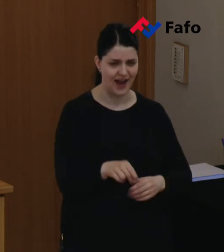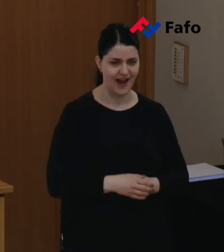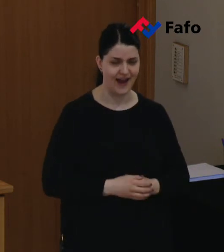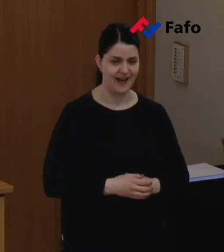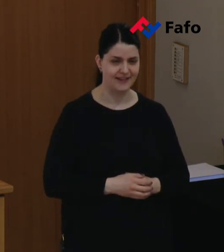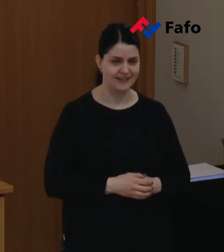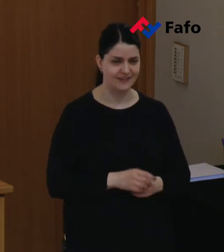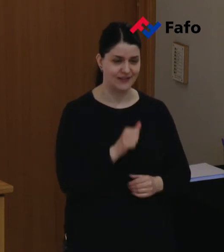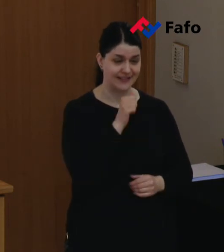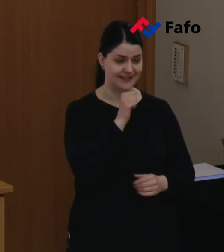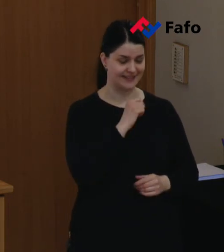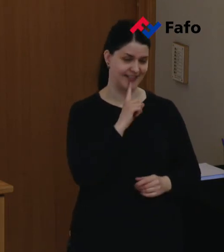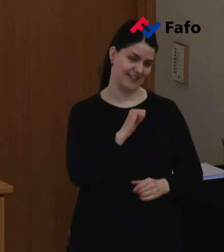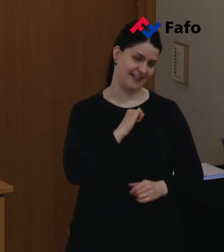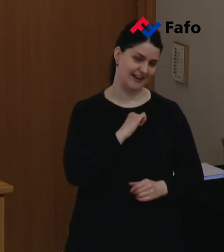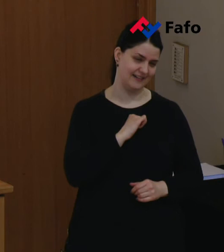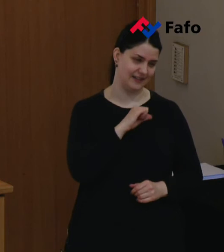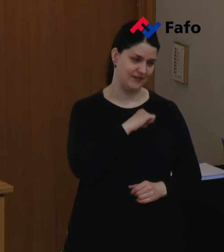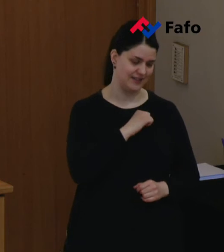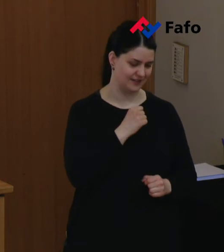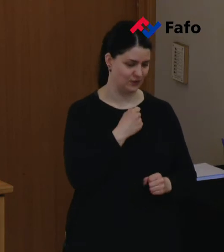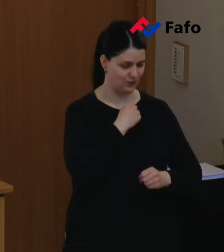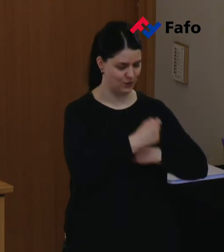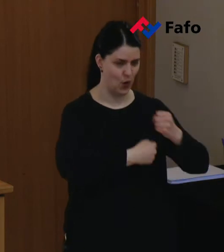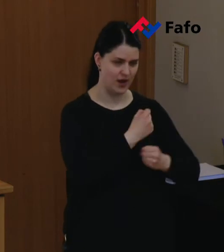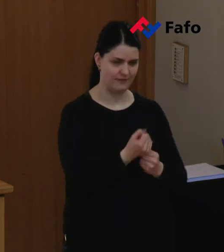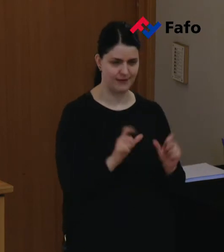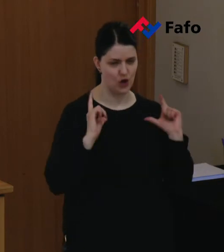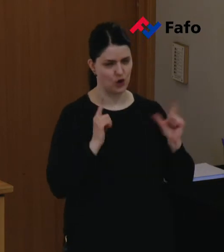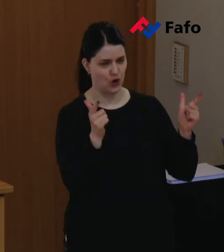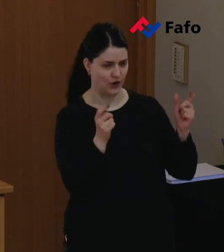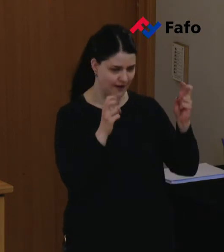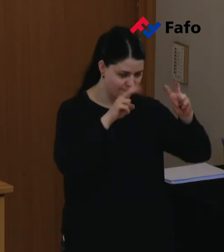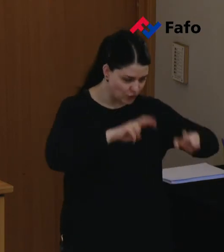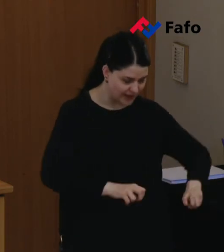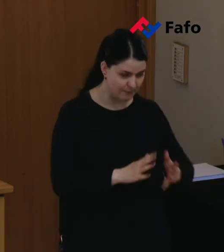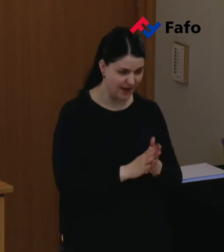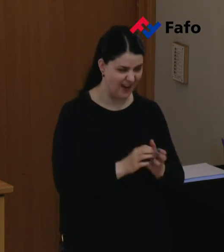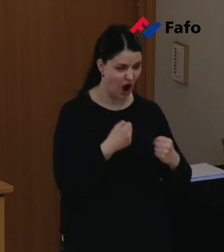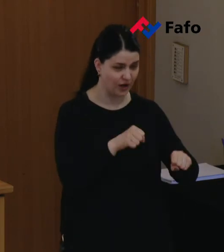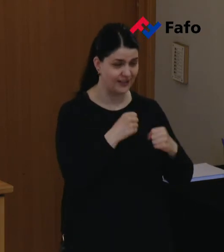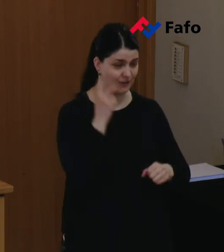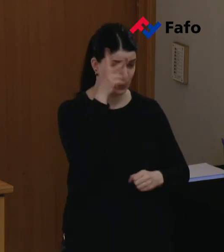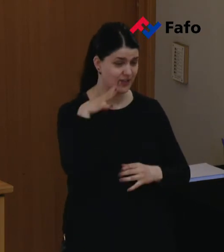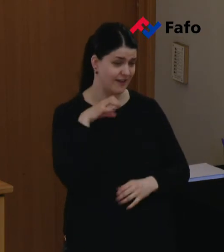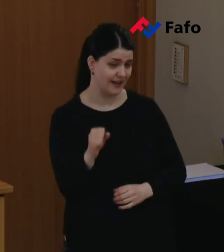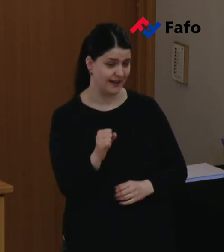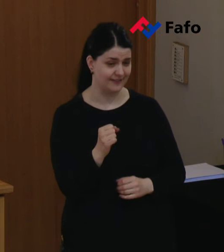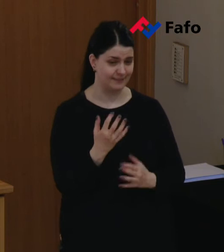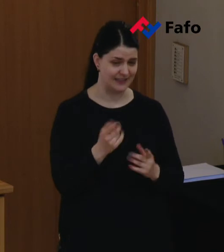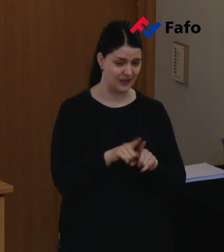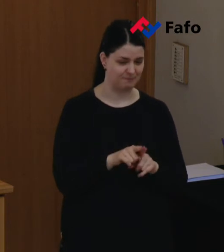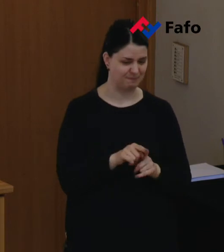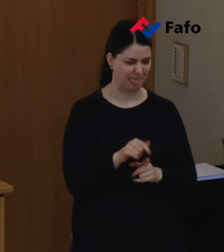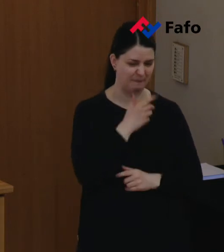Det sier seg litt sånn selv da, at hvis du skal drive lykkeforskning med aktive rusavhengige, så blir det litt sånn, det får en litt sånn